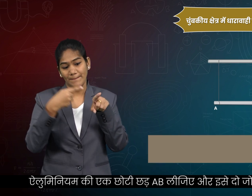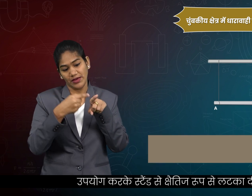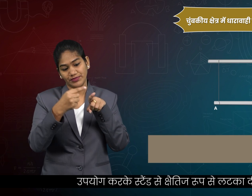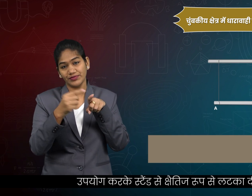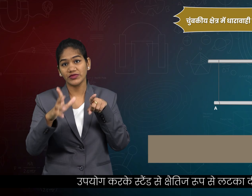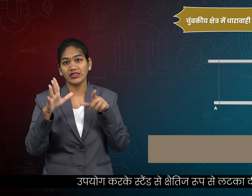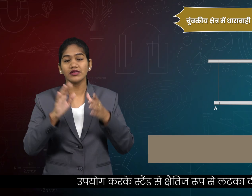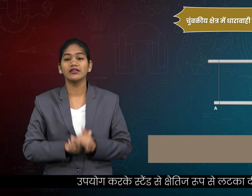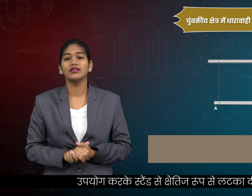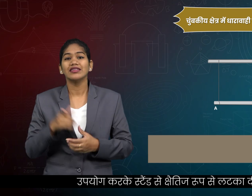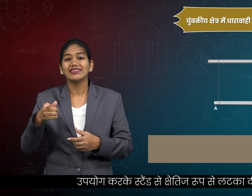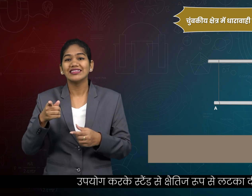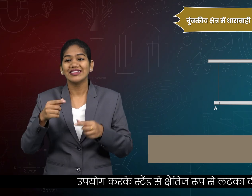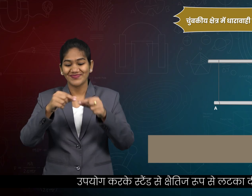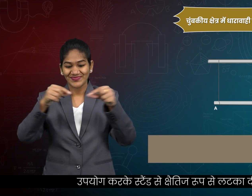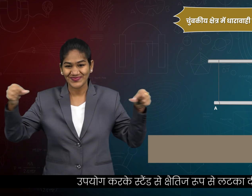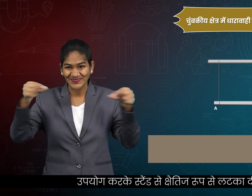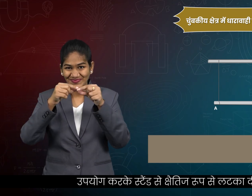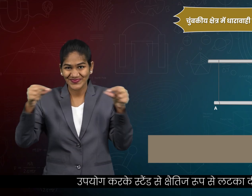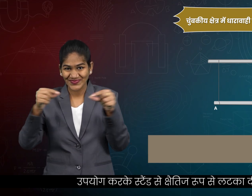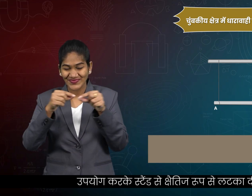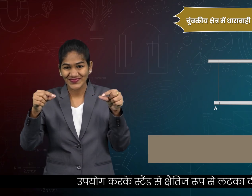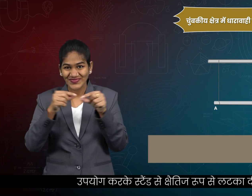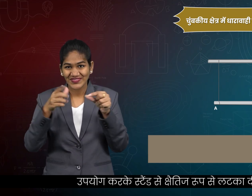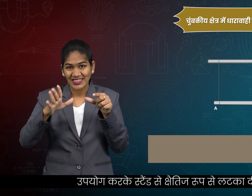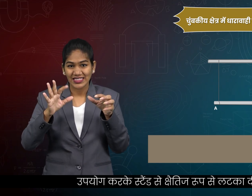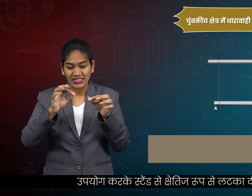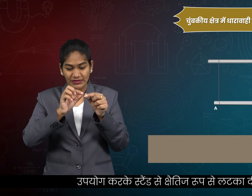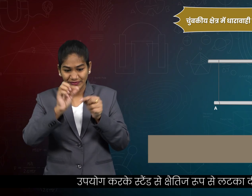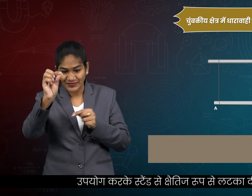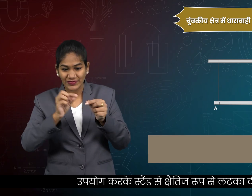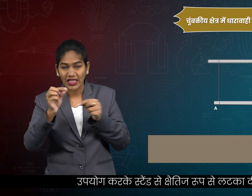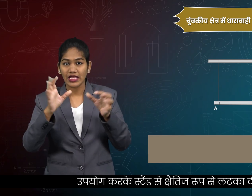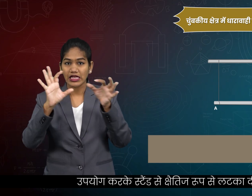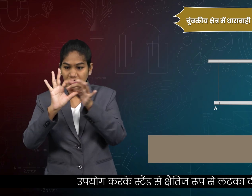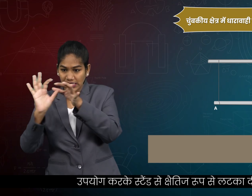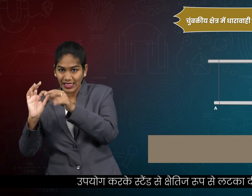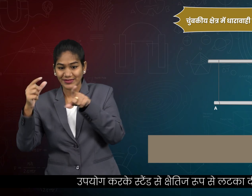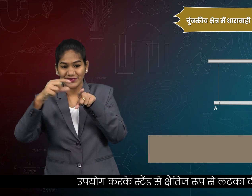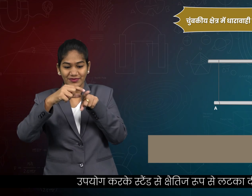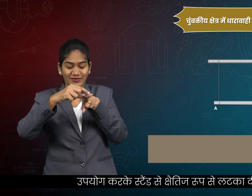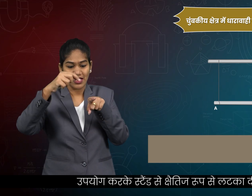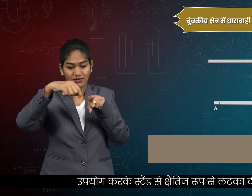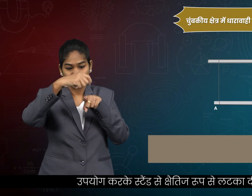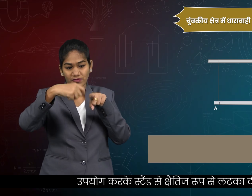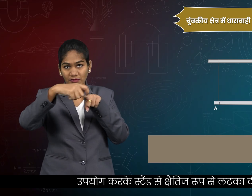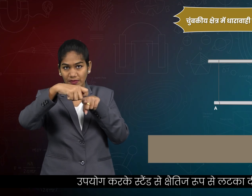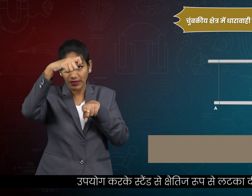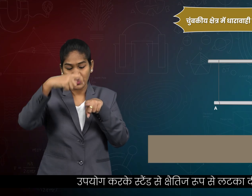का उपयोग करके स्टैंड से क्षैतिज रूप से लटका दीजिए।